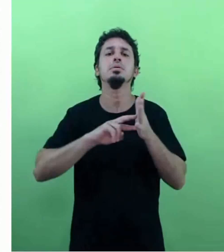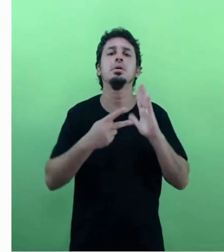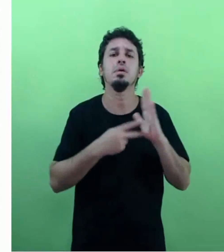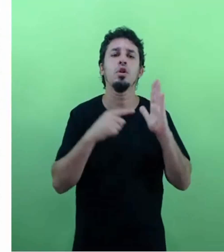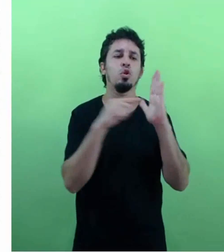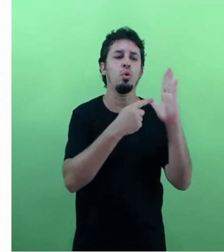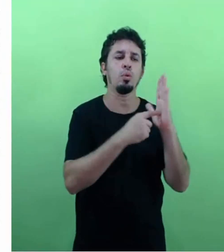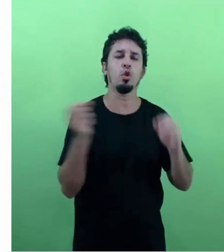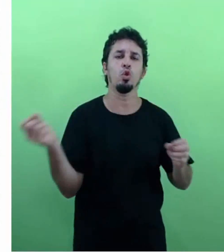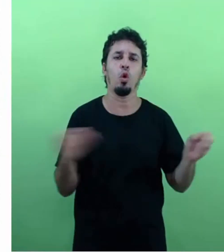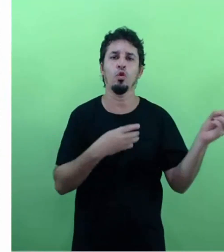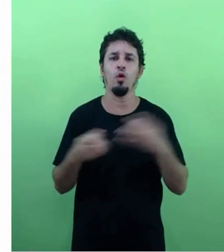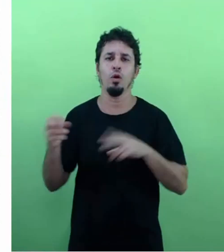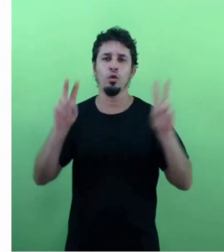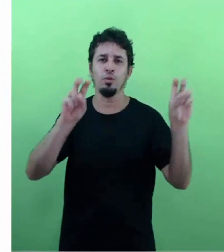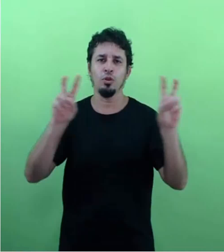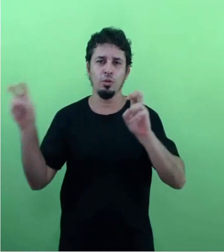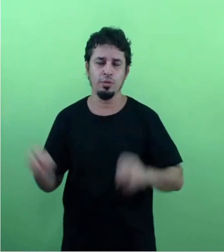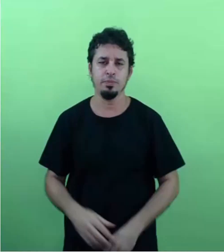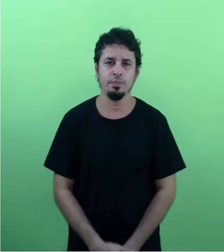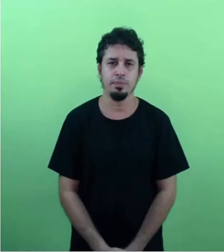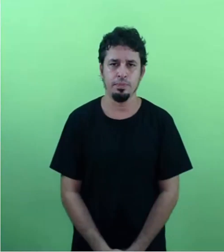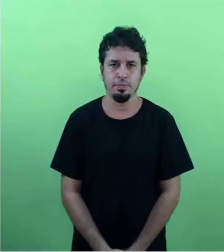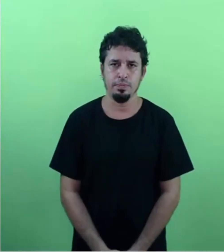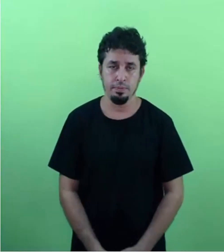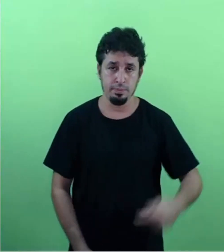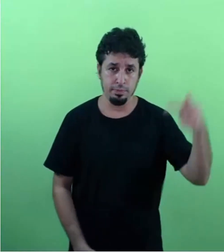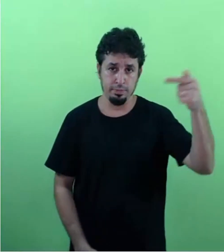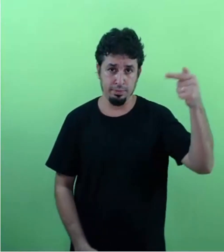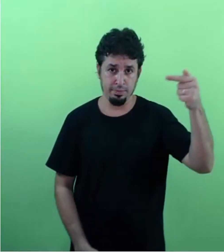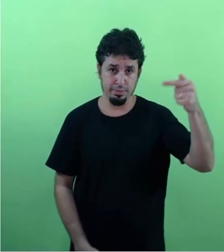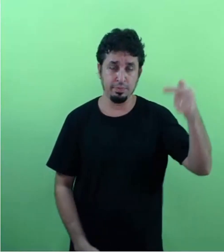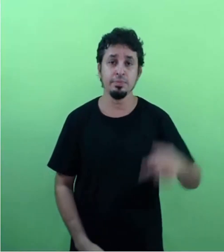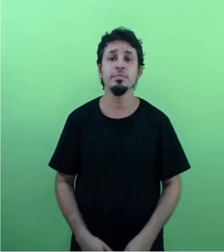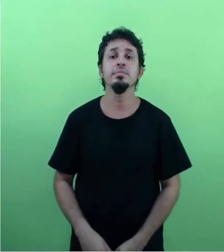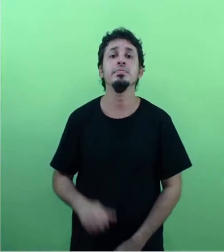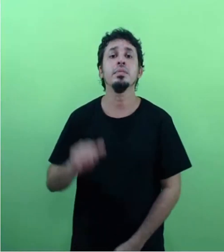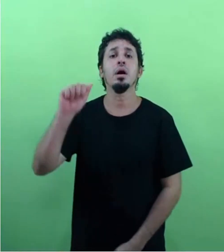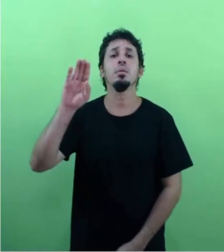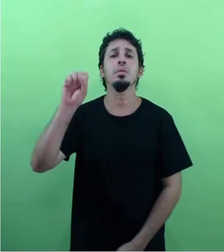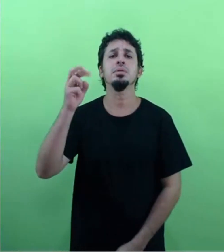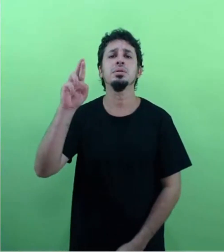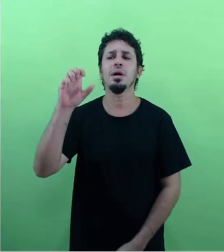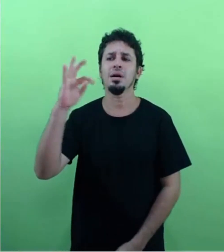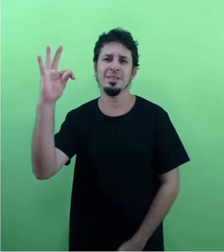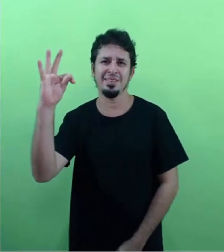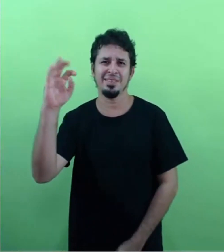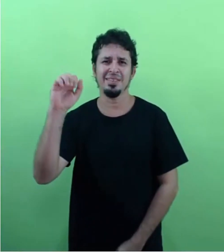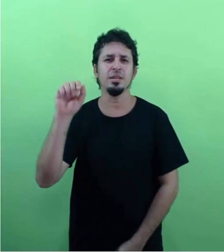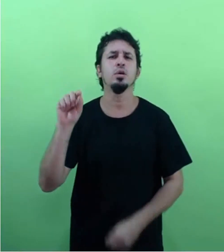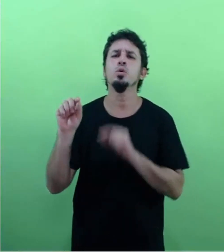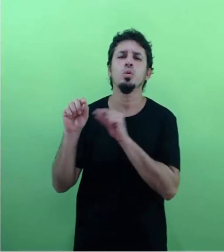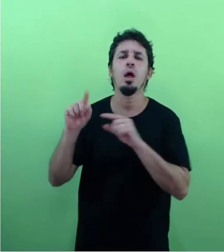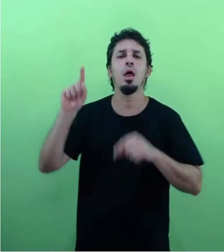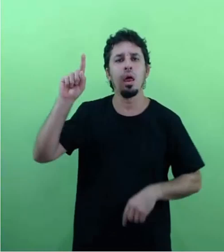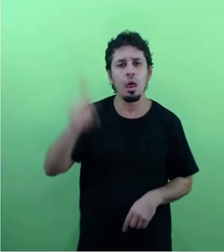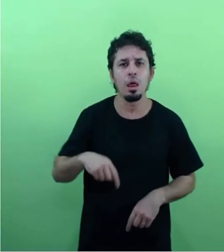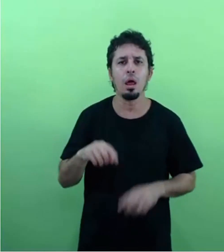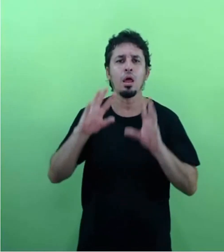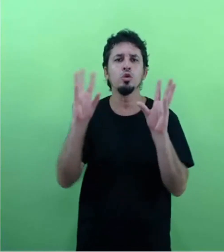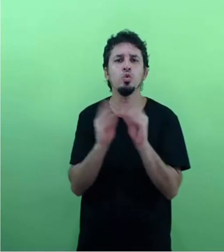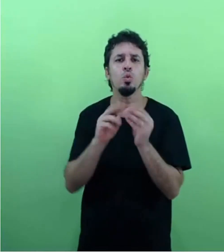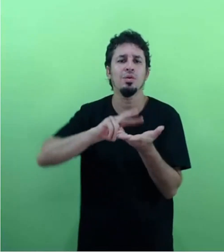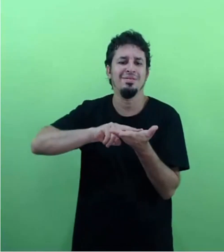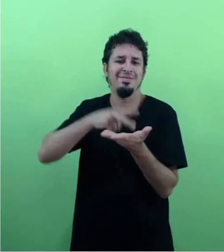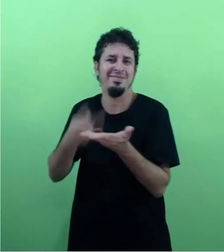imagem indicando novo tópico. 7. Abstract. O abstract é o resumo traduzindo em